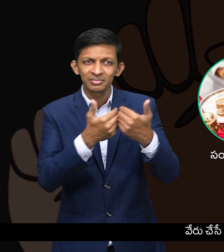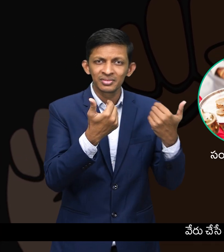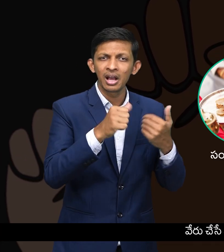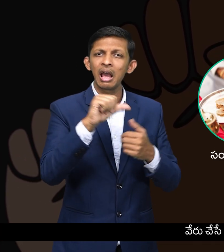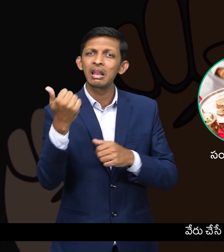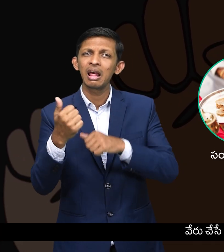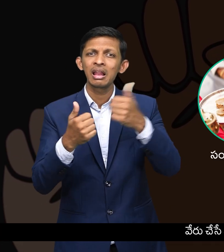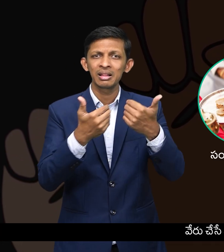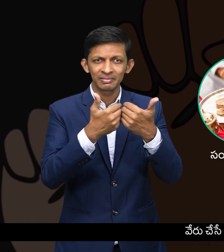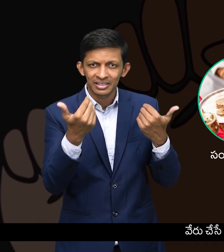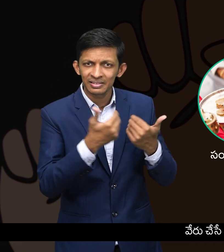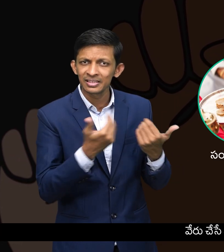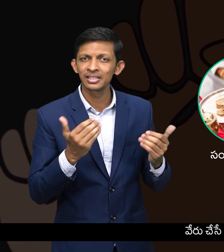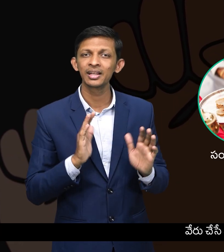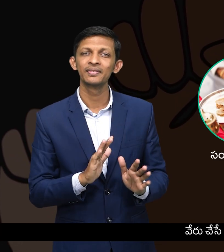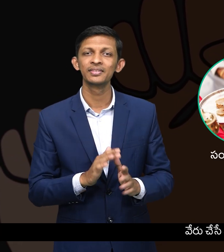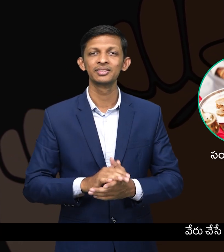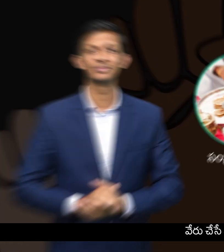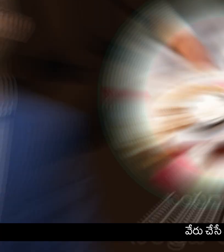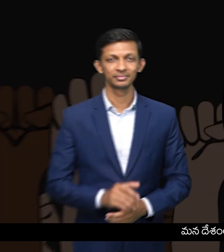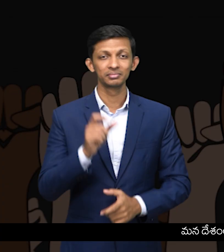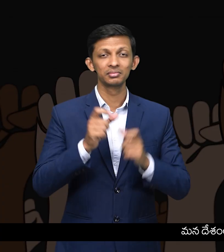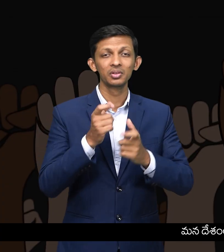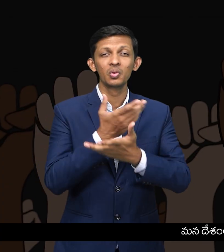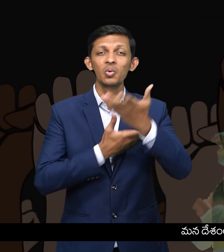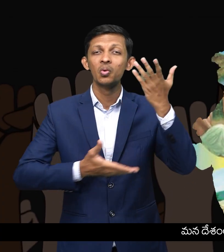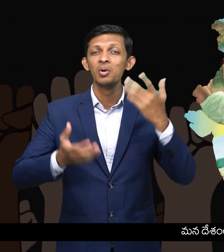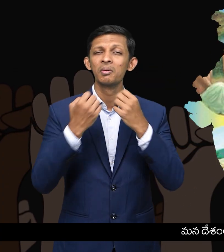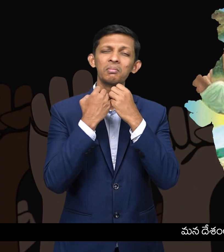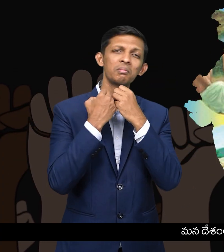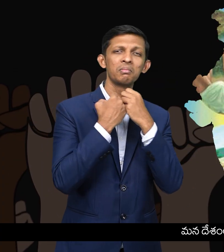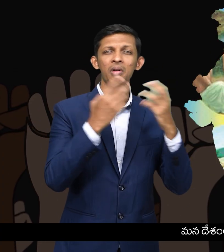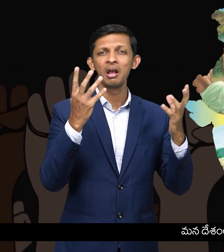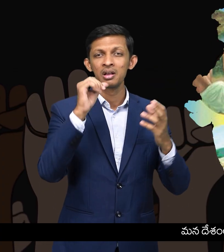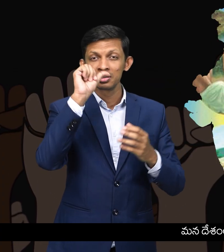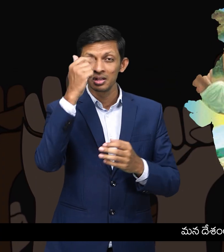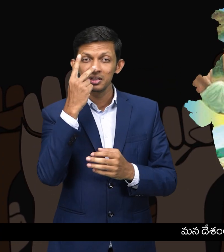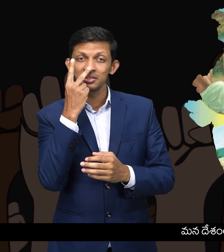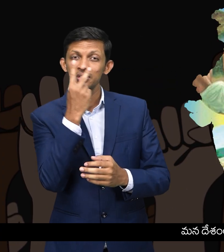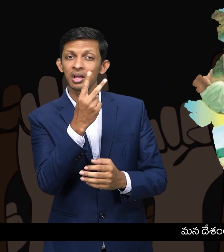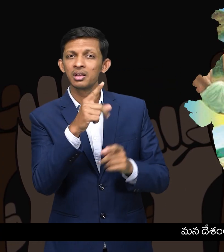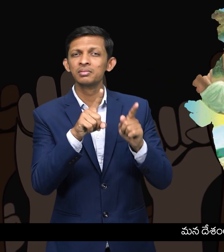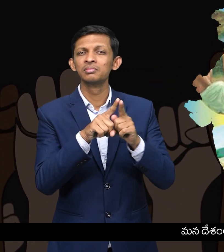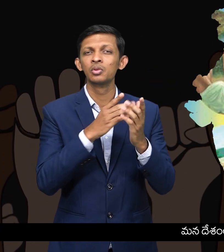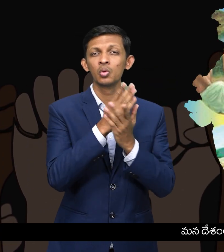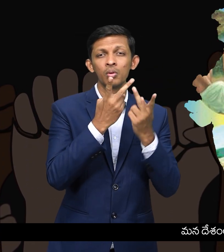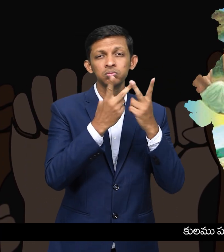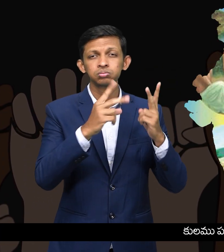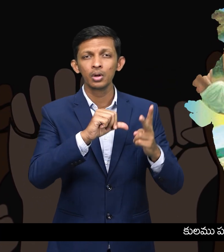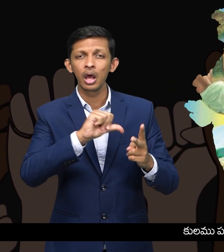వేరు చేసే విధంగా మార్పు చెందుతోంది. మన దేశంలో చాలామంది తమను తాము కులం